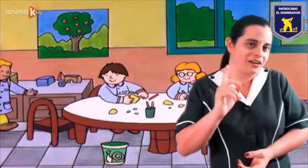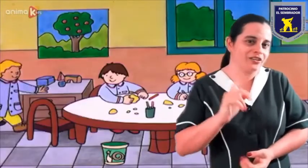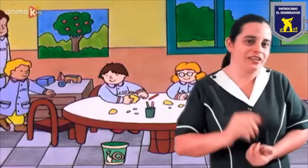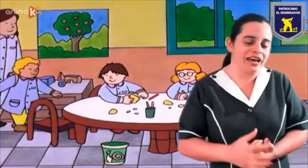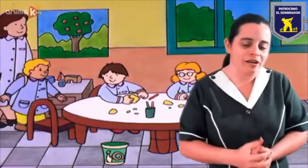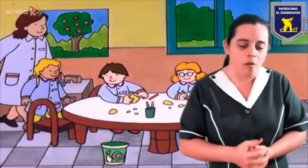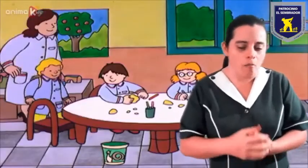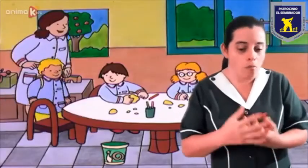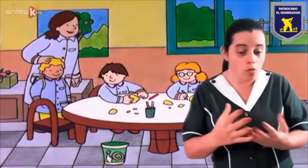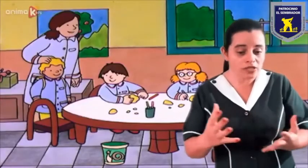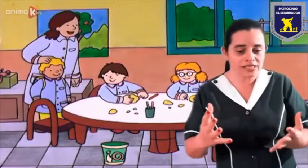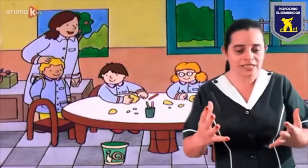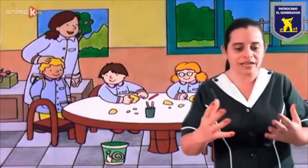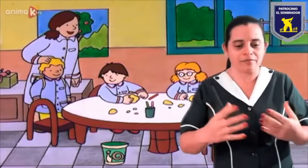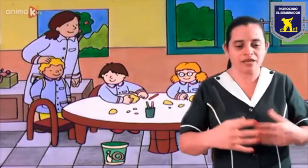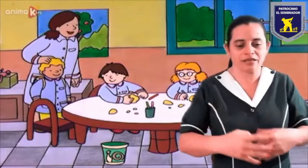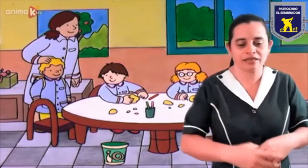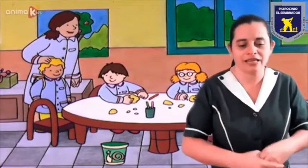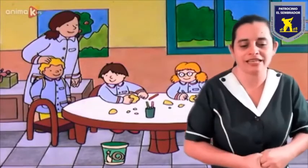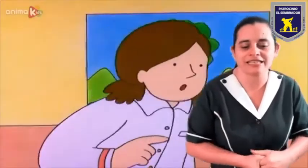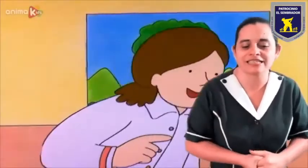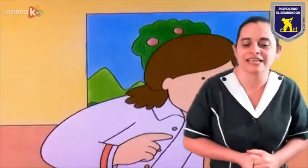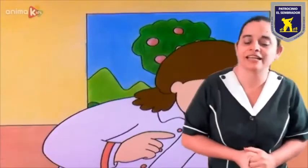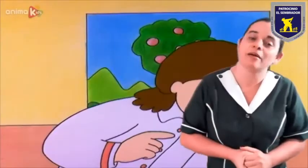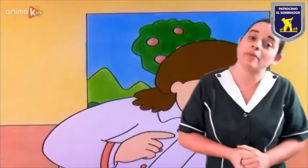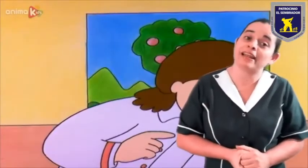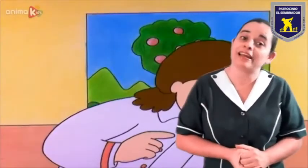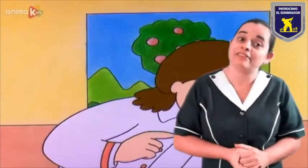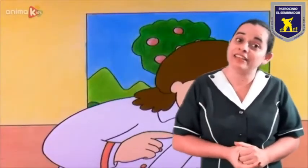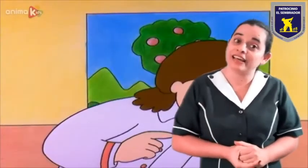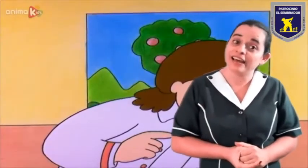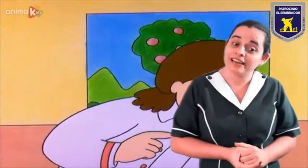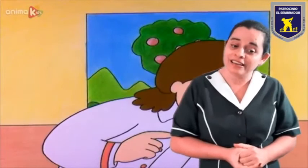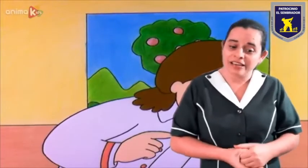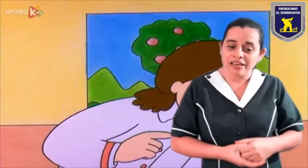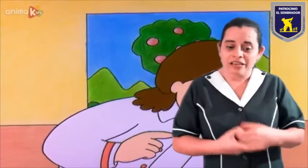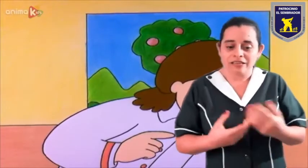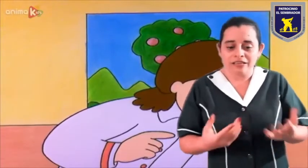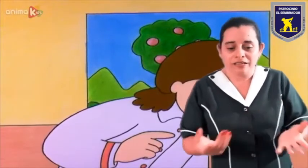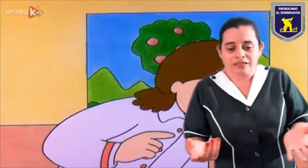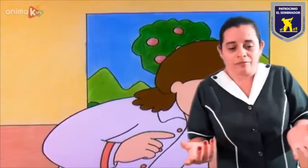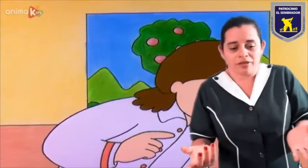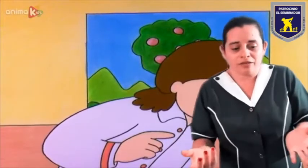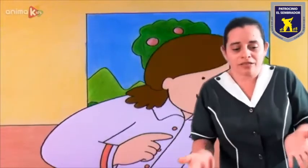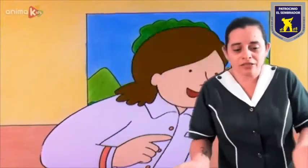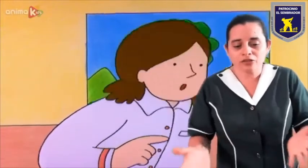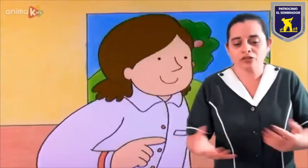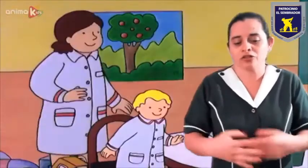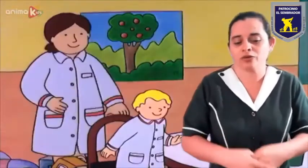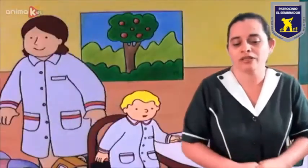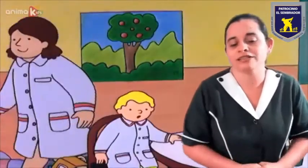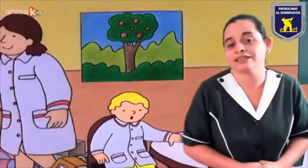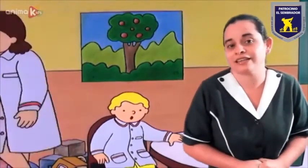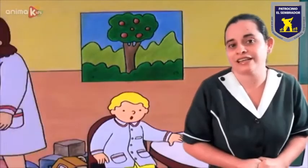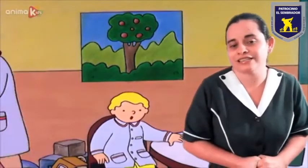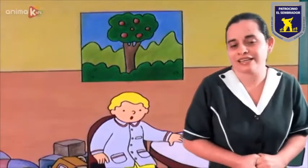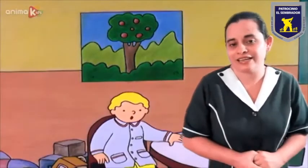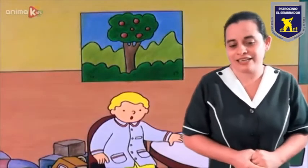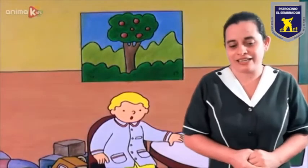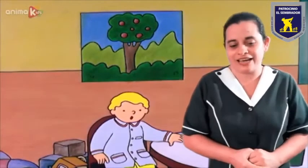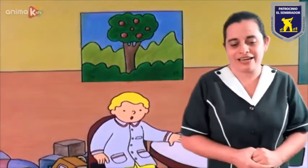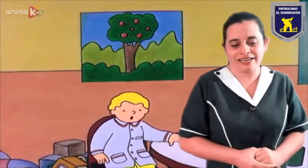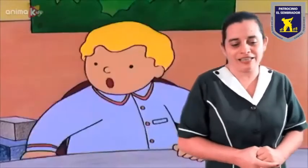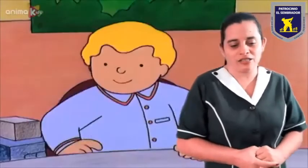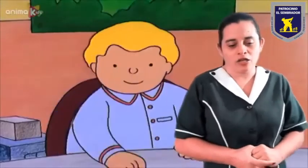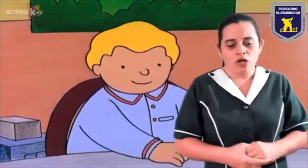encargado de dar muchas herramientas necesarias para la vida Y también dentro de nuestra enseñanza